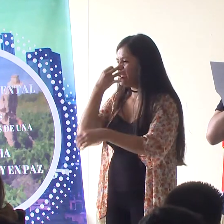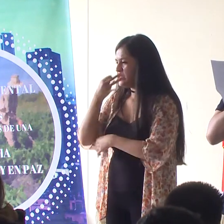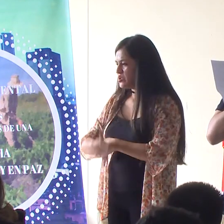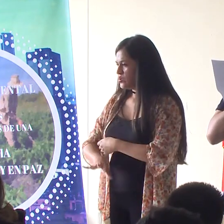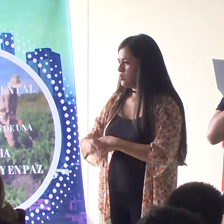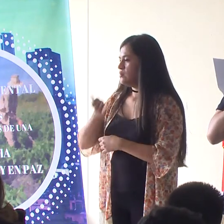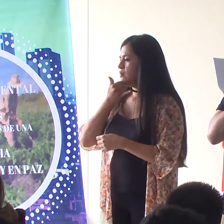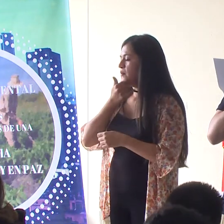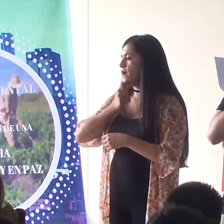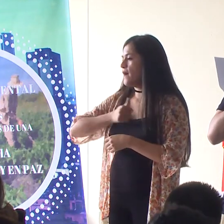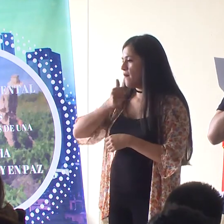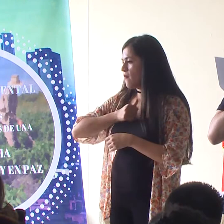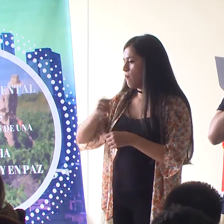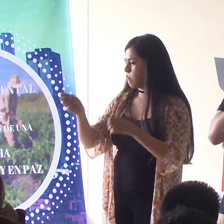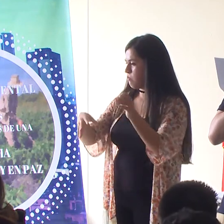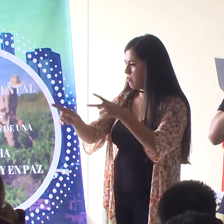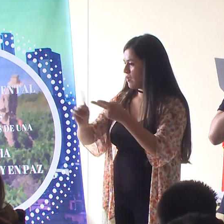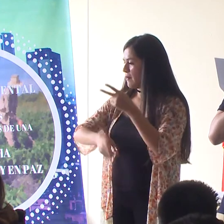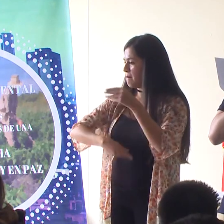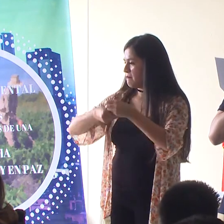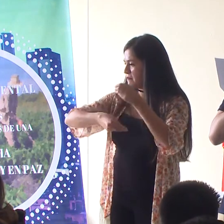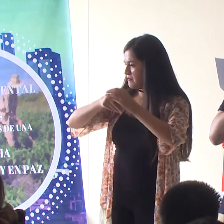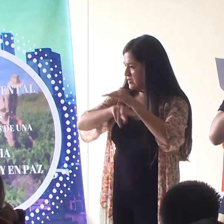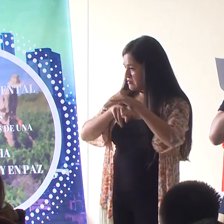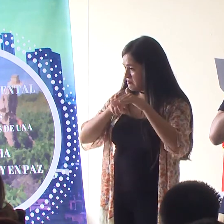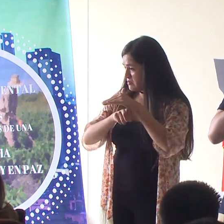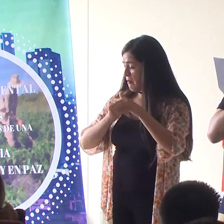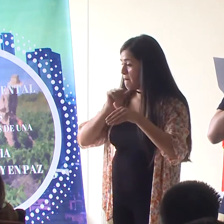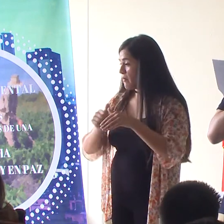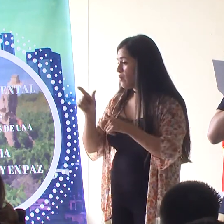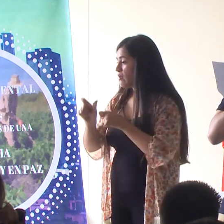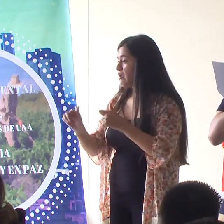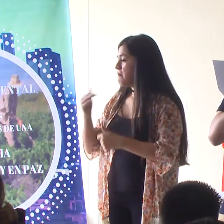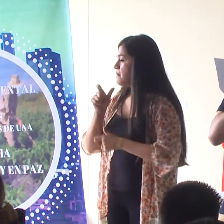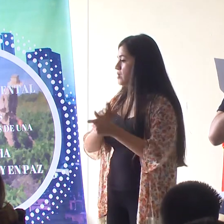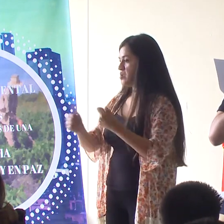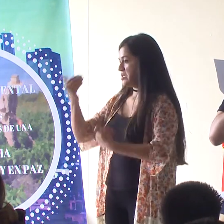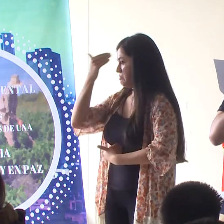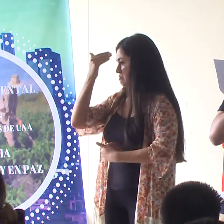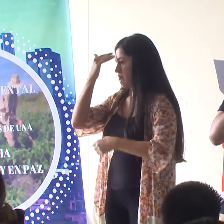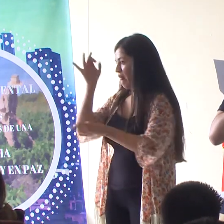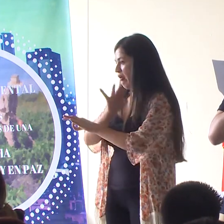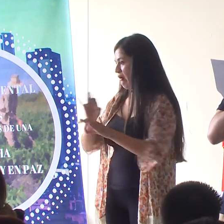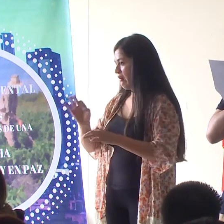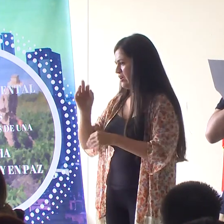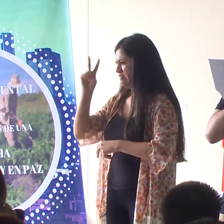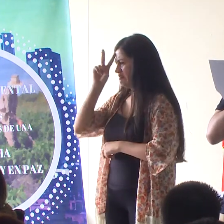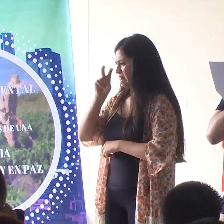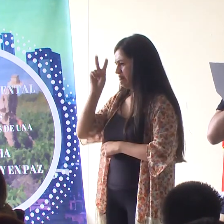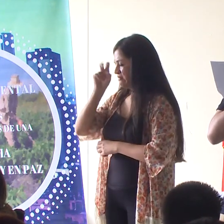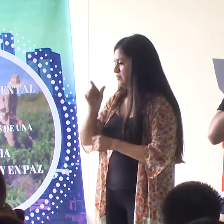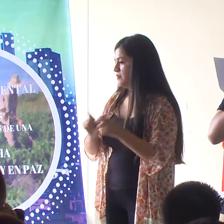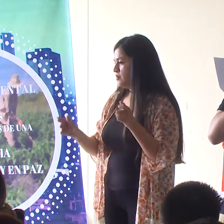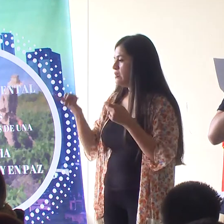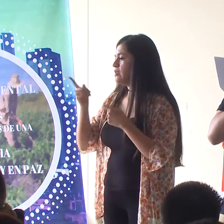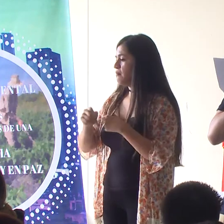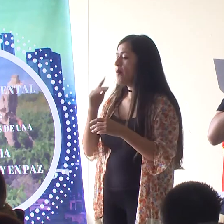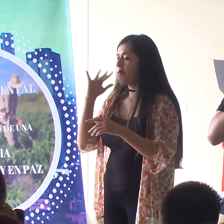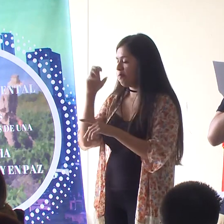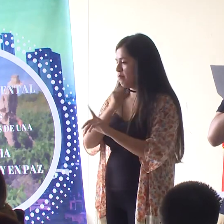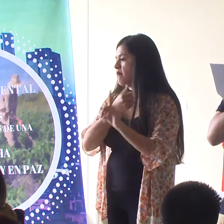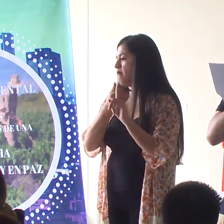del agua y a la proliferación de las minas se suma la irracionalidad ambiental más evidente y a la vez más